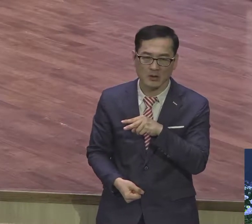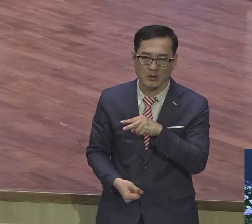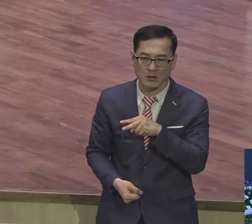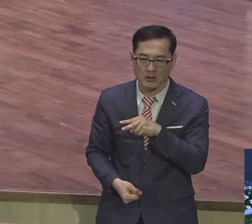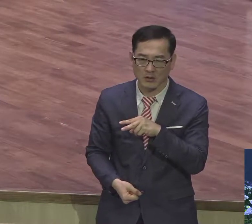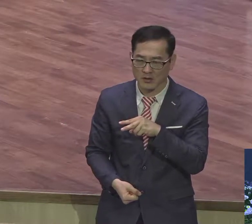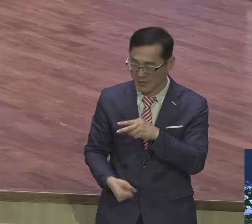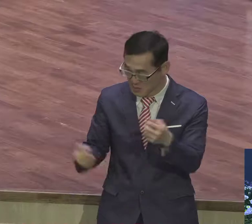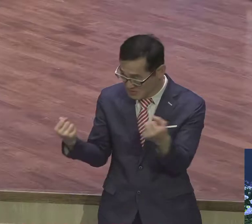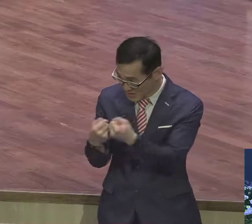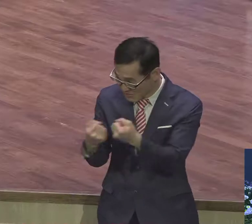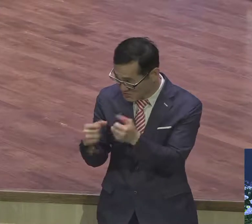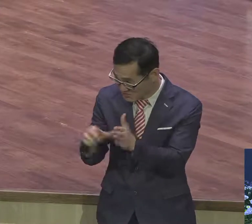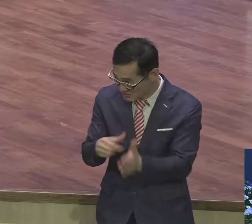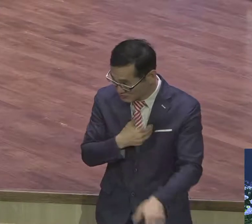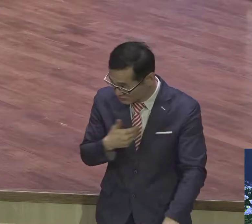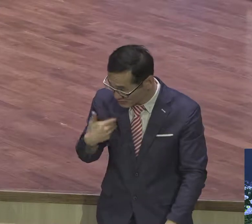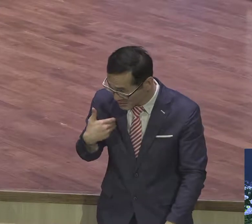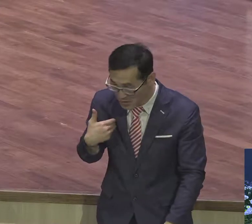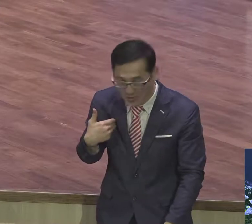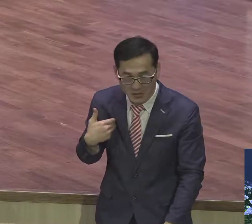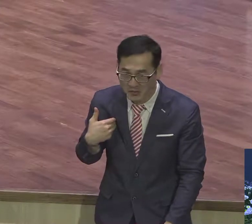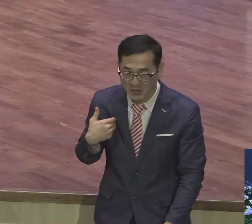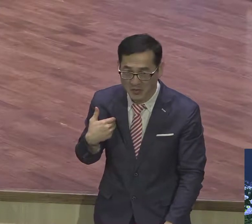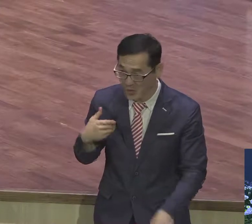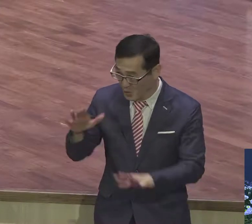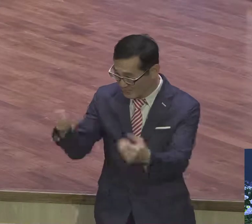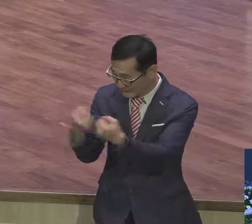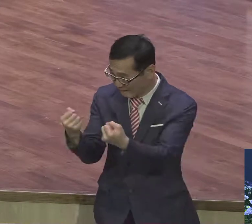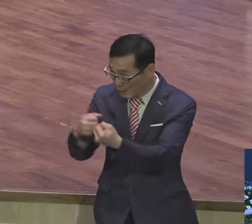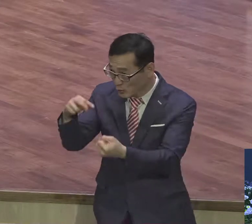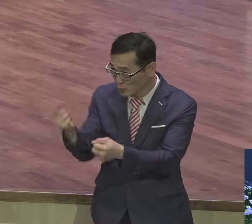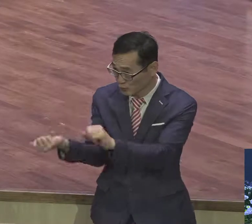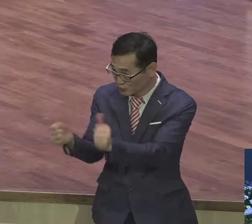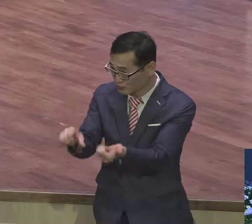많다 할 일 많다 간땡이 크네 오늘 밤 죽으면 끝나는데